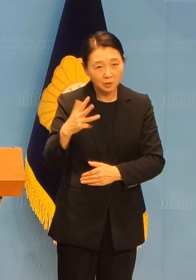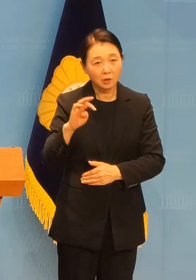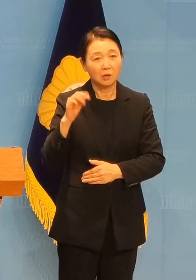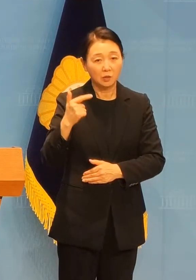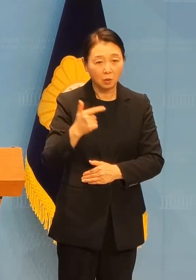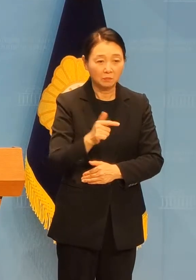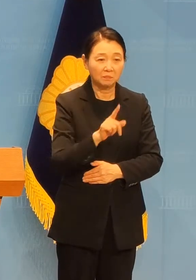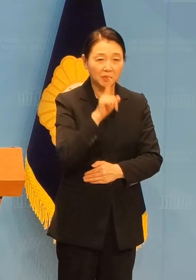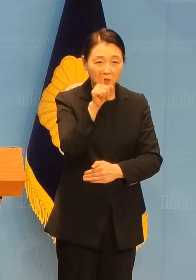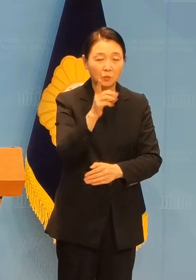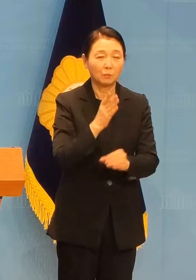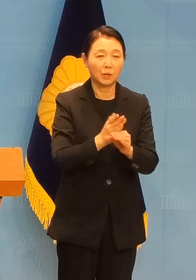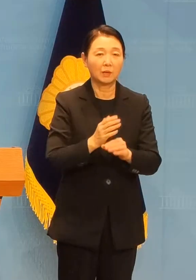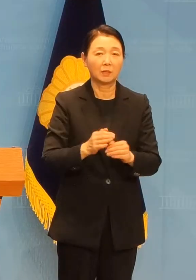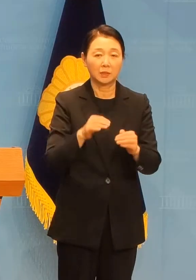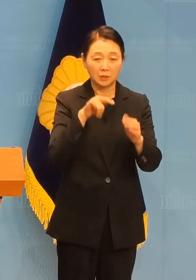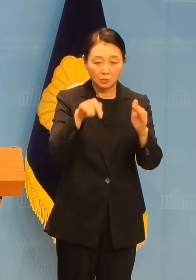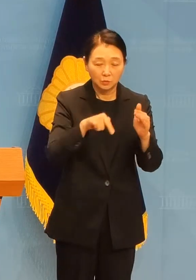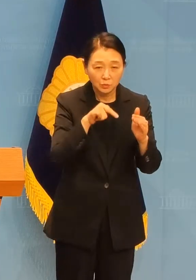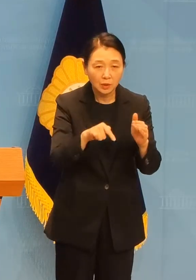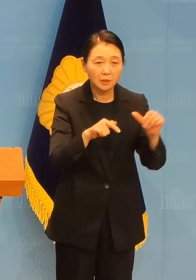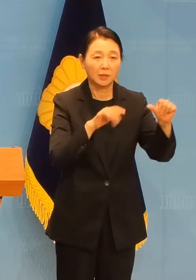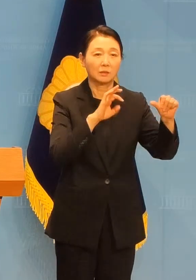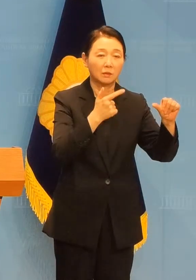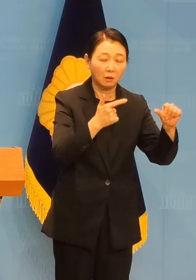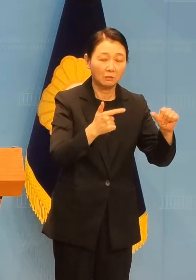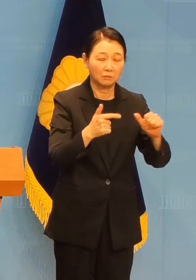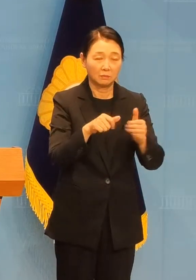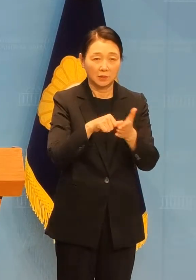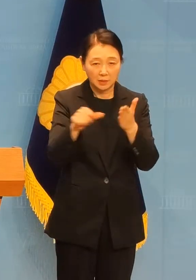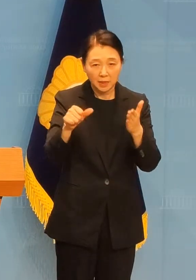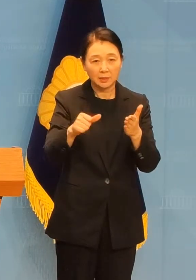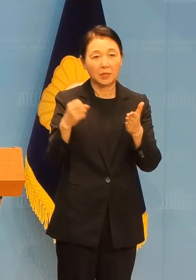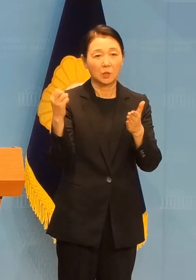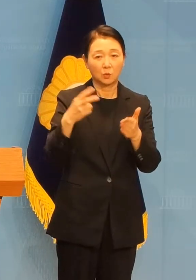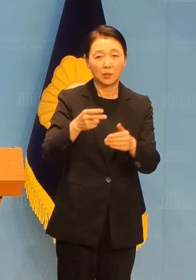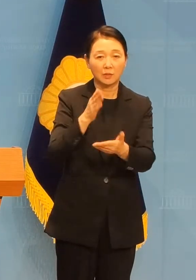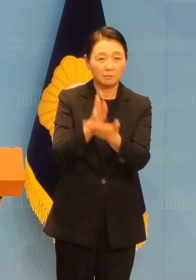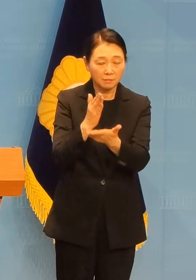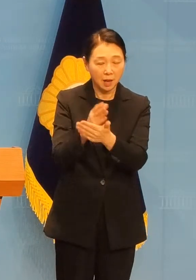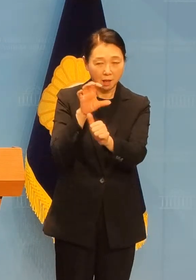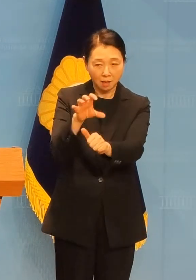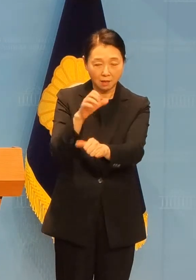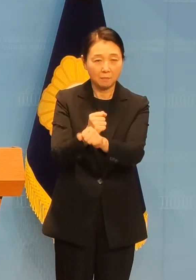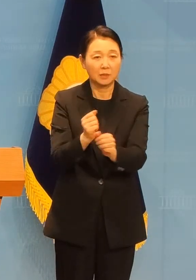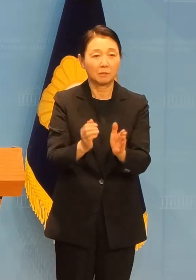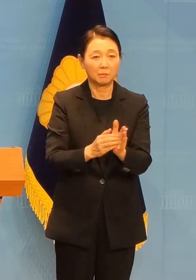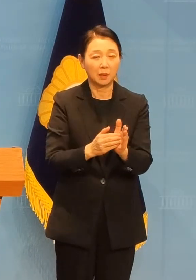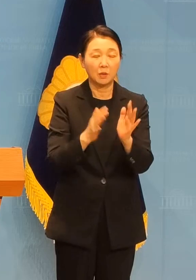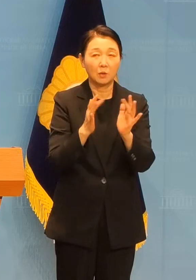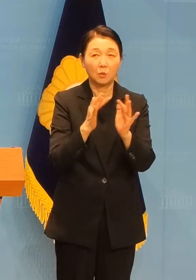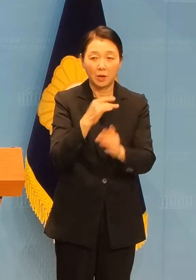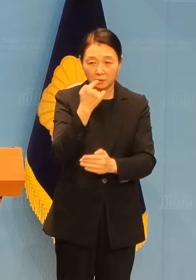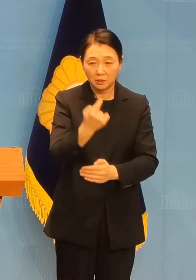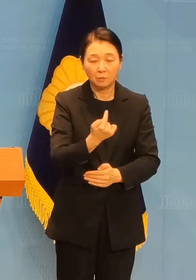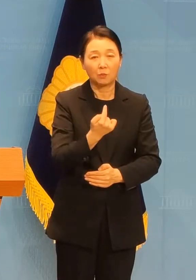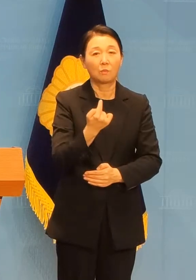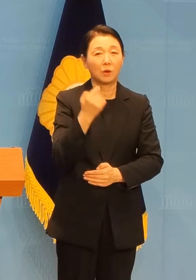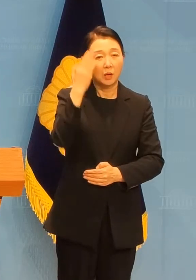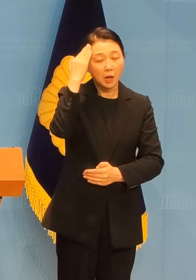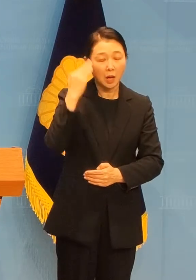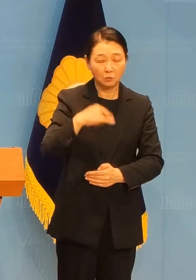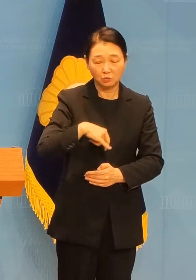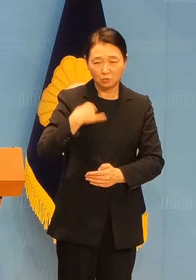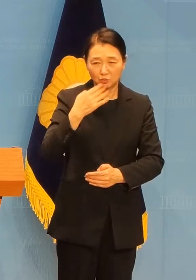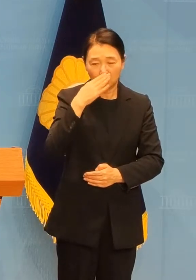플랫폼 신고하였습니다. 이들 중 5건은 삭제 또는 제재가 이루어졌습니다. 온라인 부분 주요 제보로는 한중 정상회담